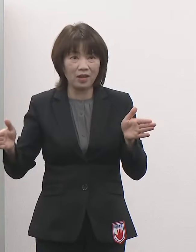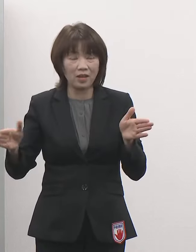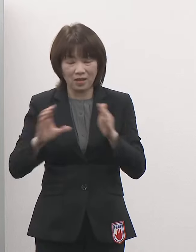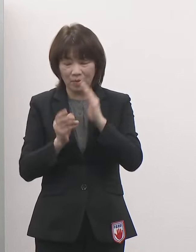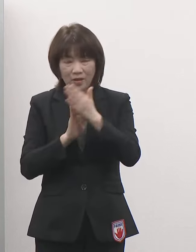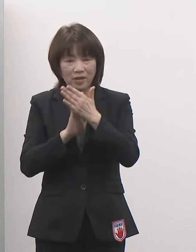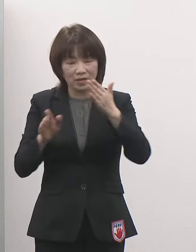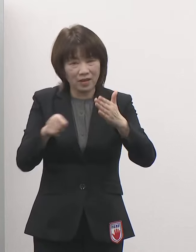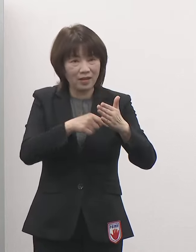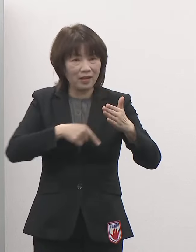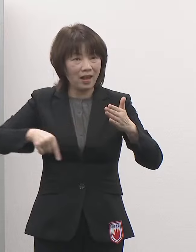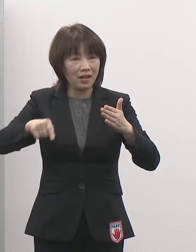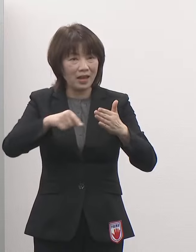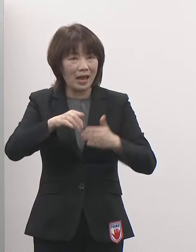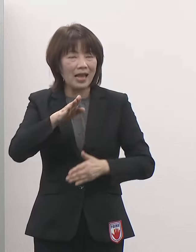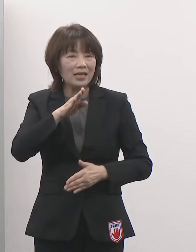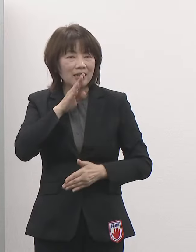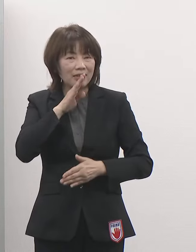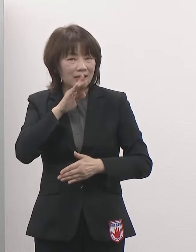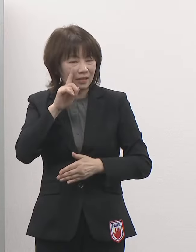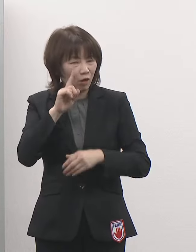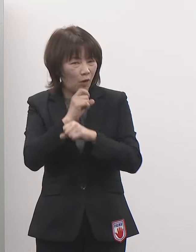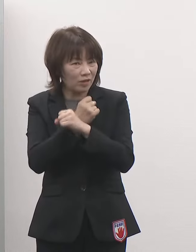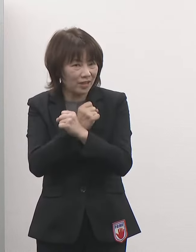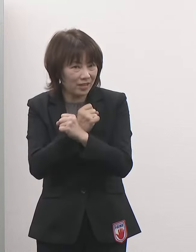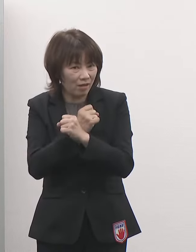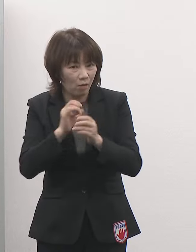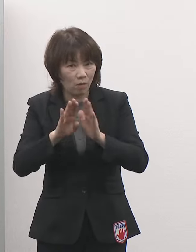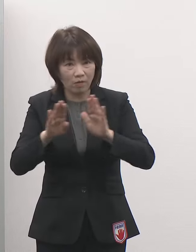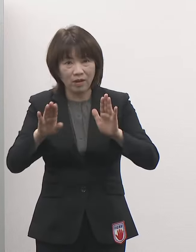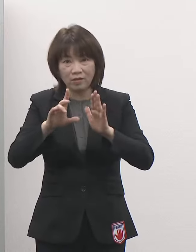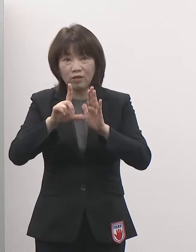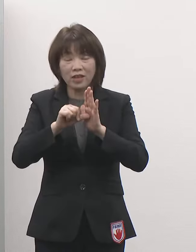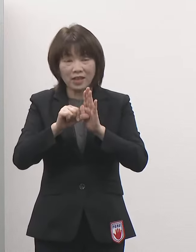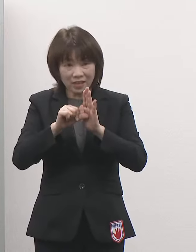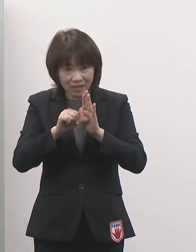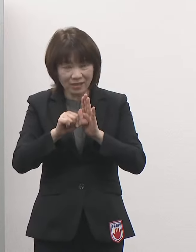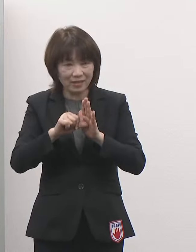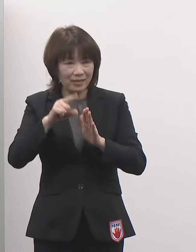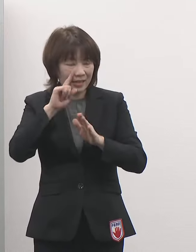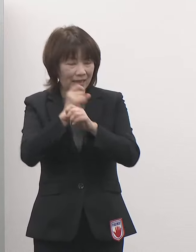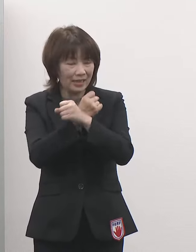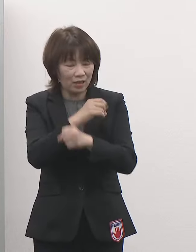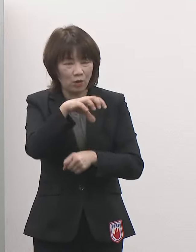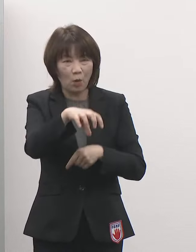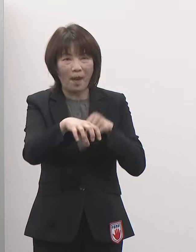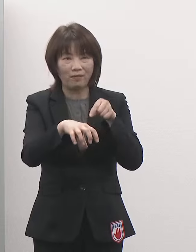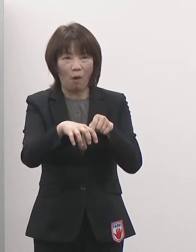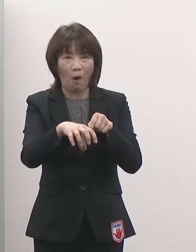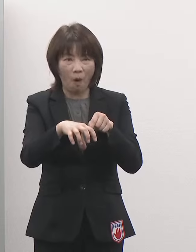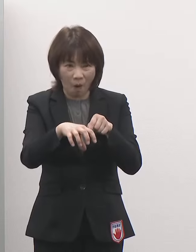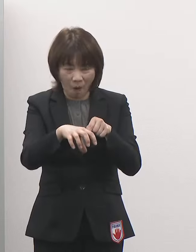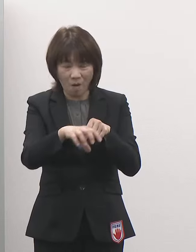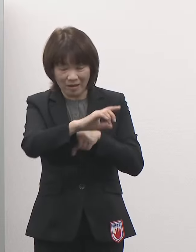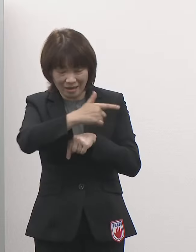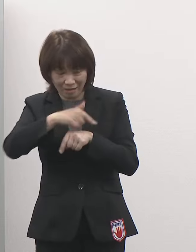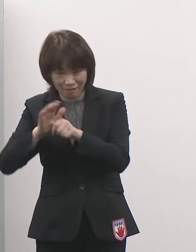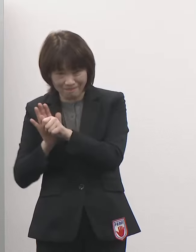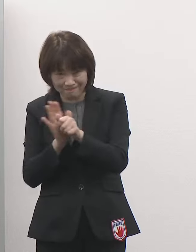で実証実験を行うような場合、これをですね、我々そのテストベッドの聖地にしようということでさまざま支援をしてまいり